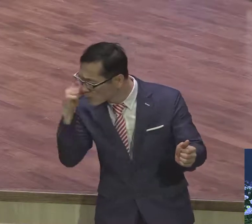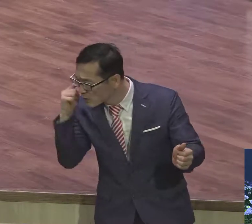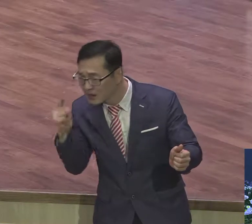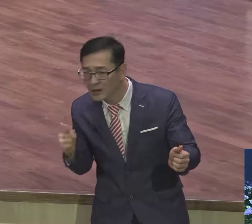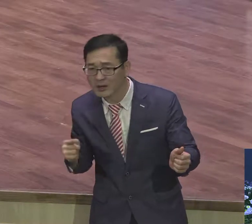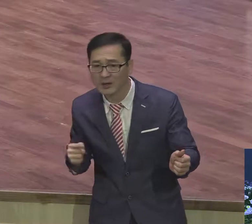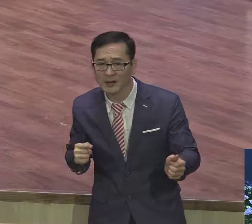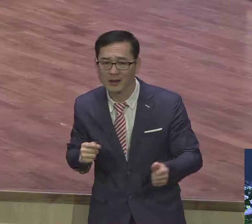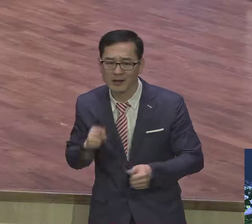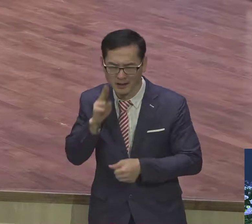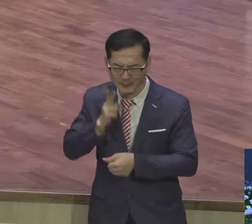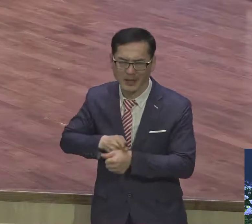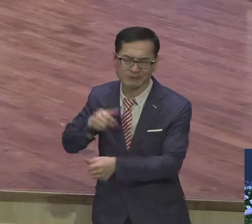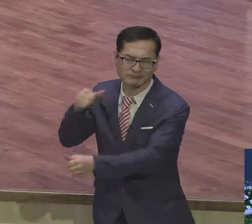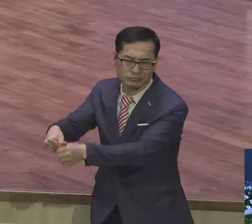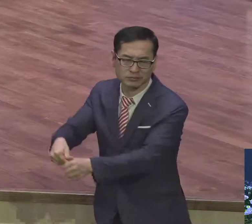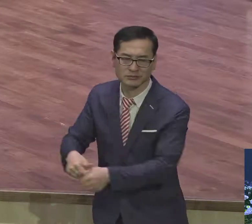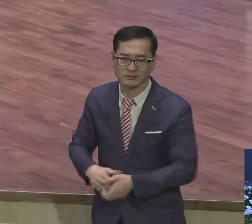하지 마라는 얘기